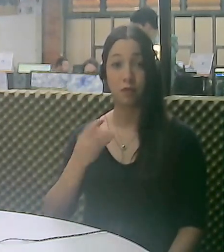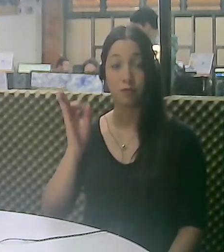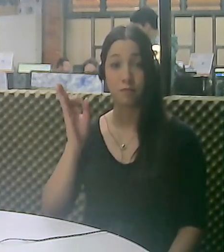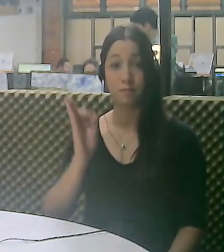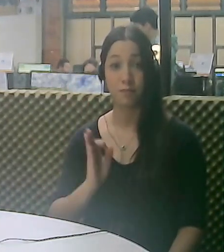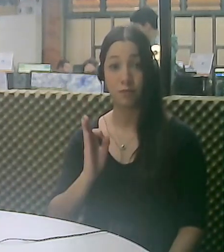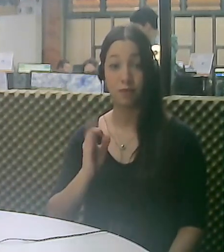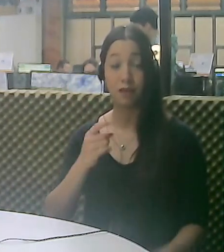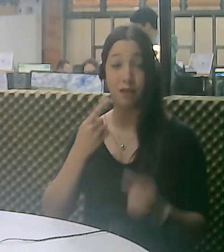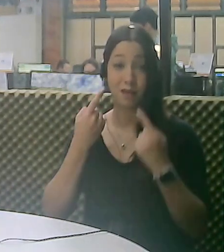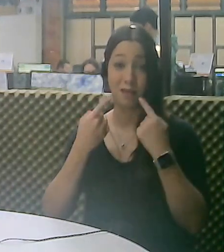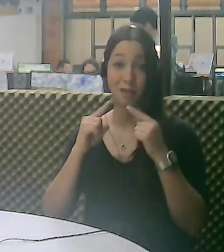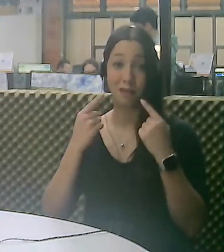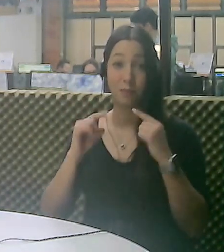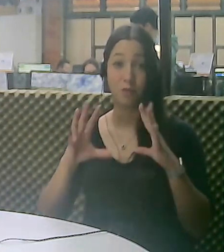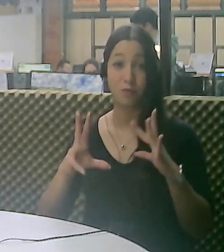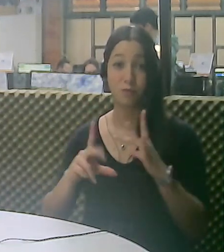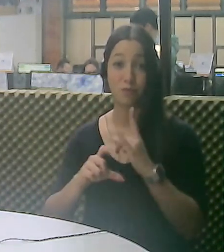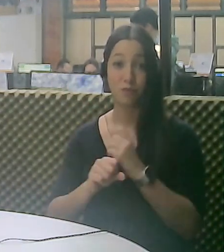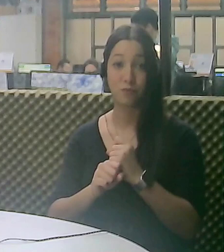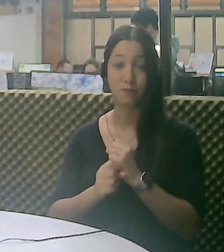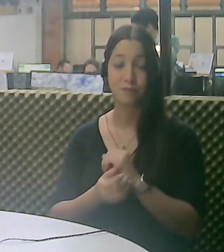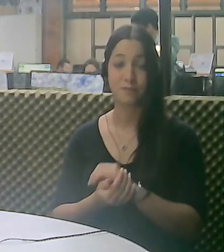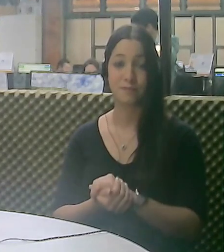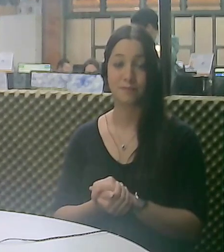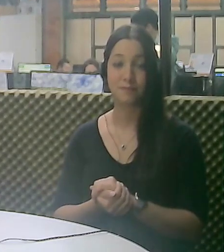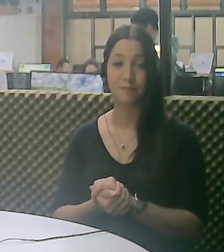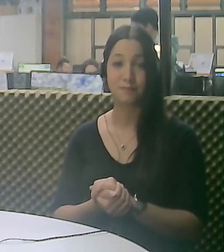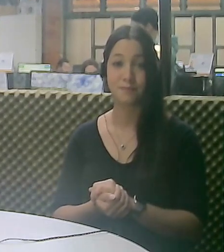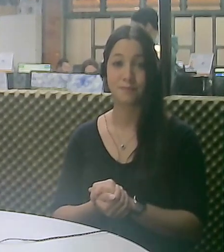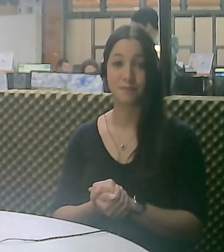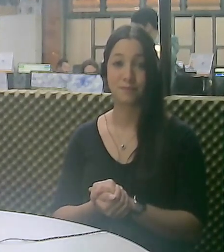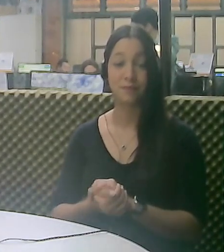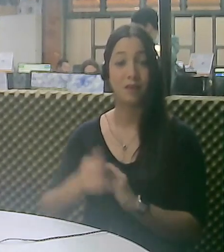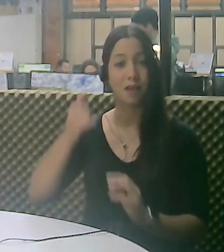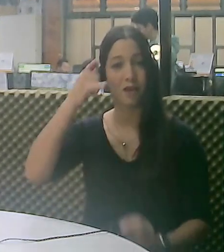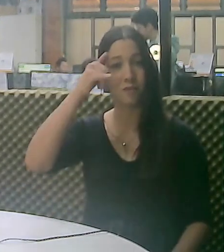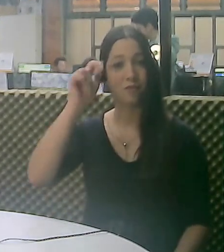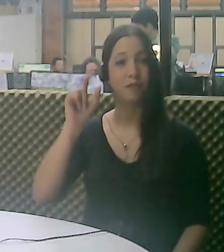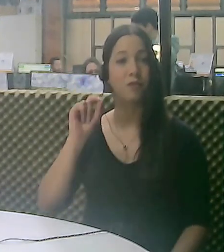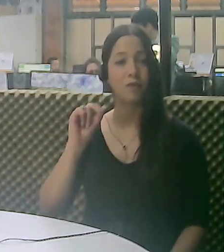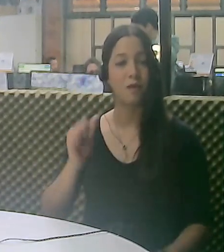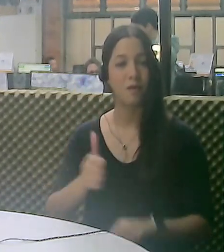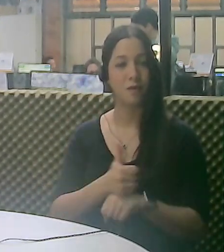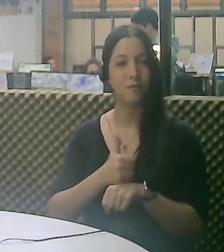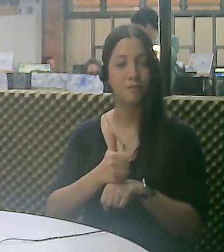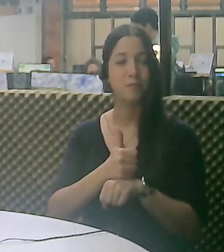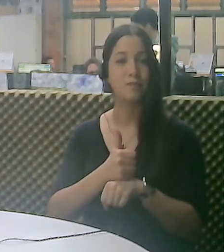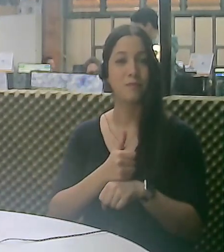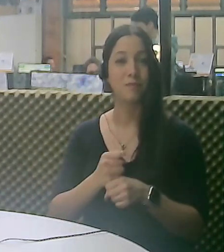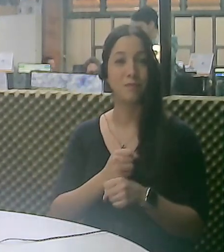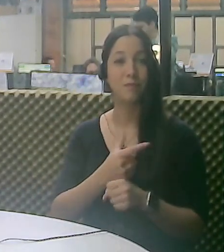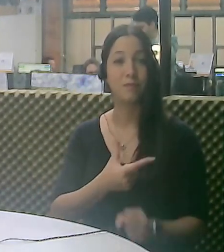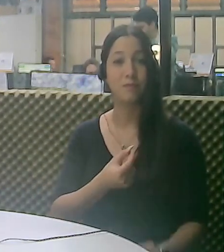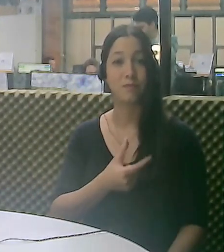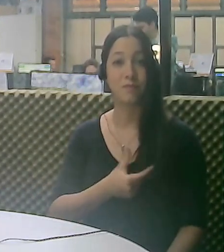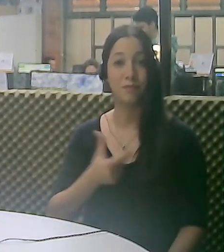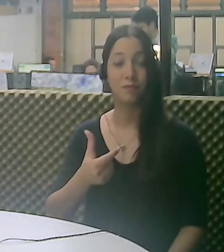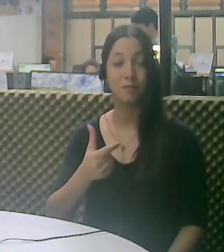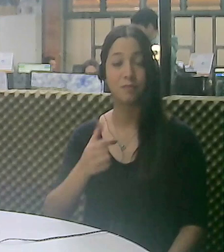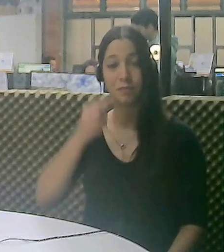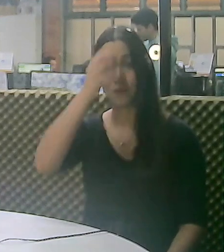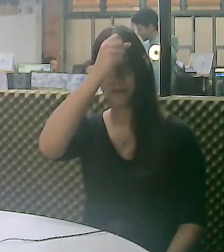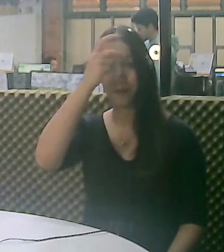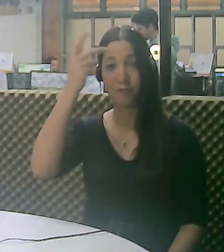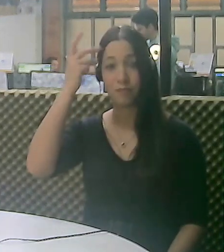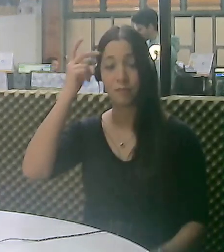22,3% das reclamações totais. A prevenção é o melhor caminho. Em 2022, a Prefeitura investiu em ações